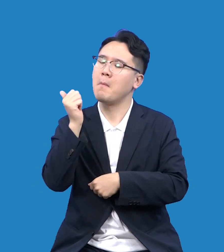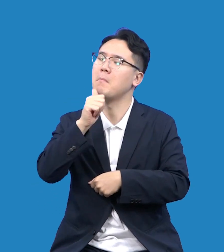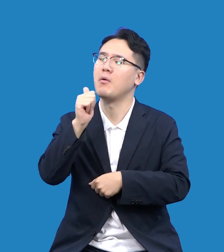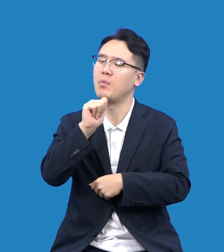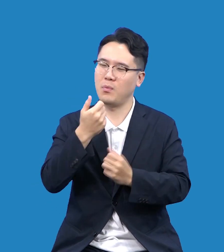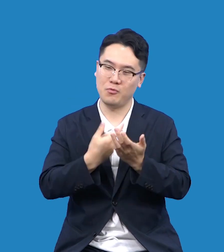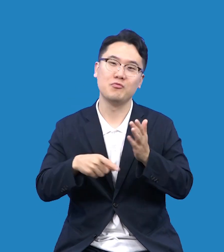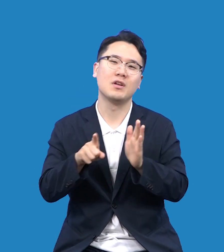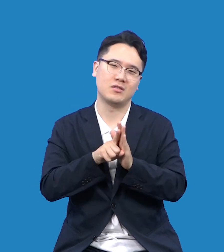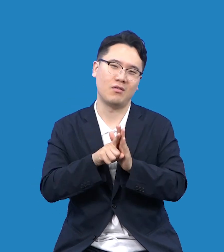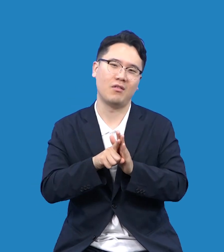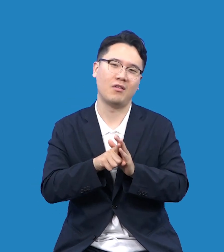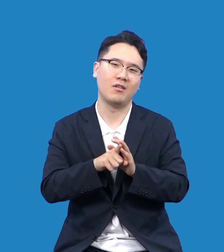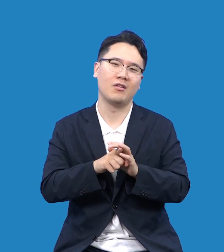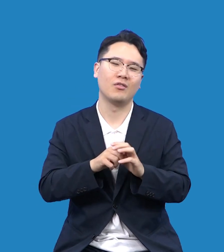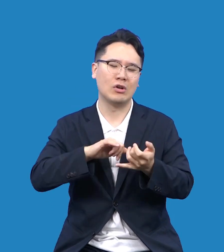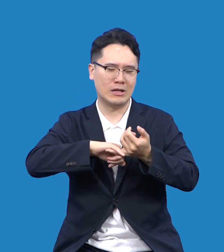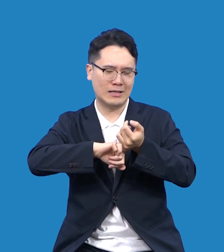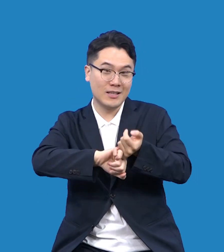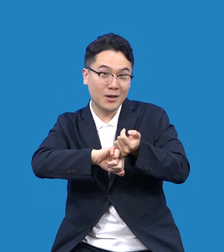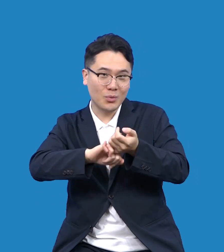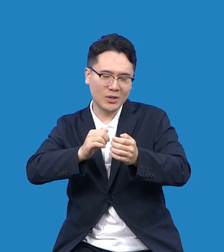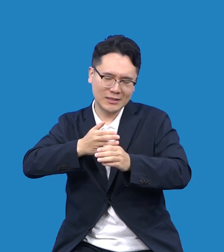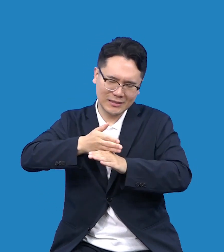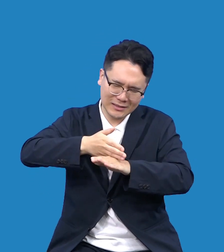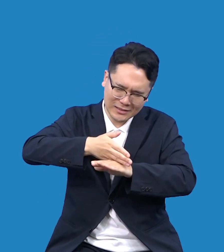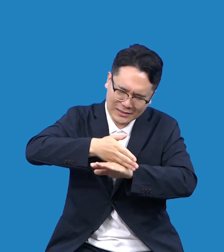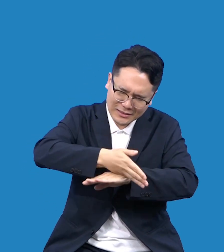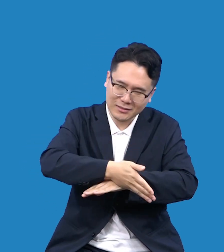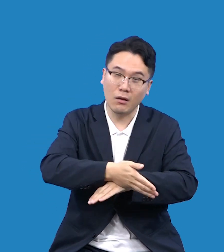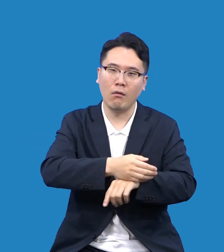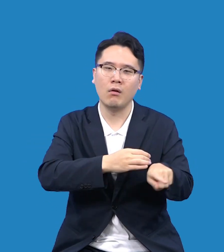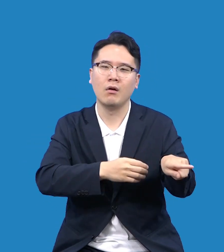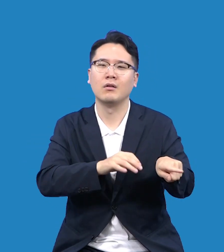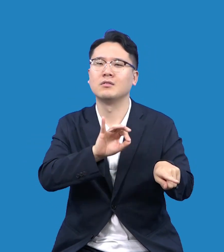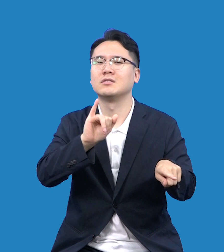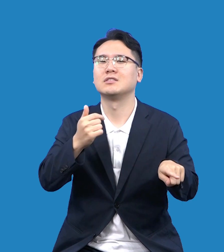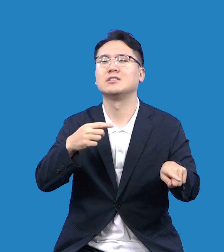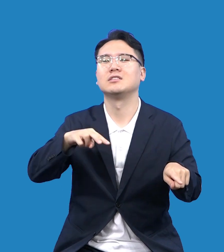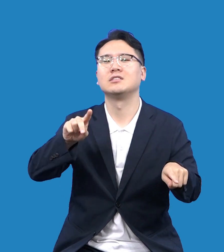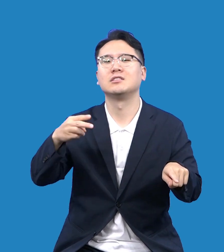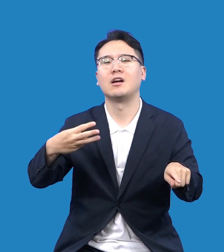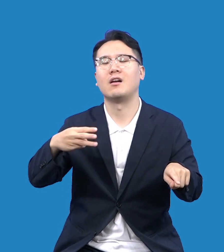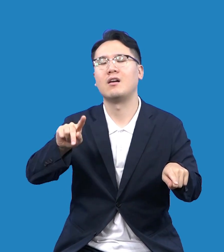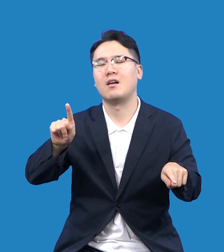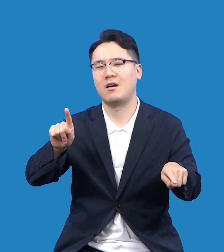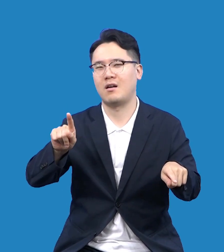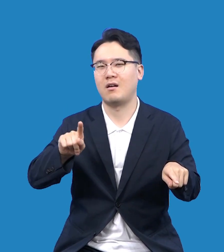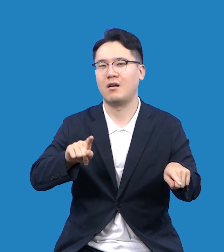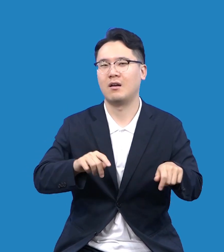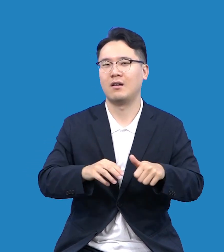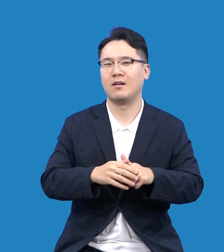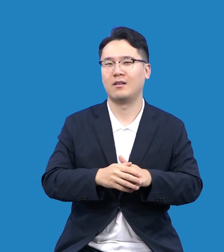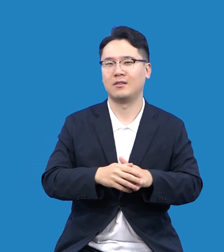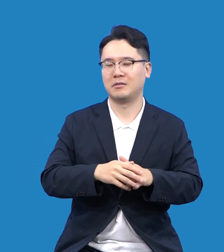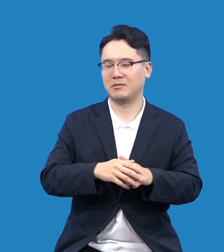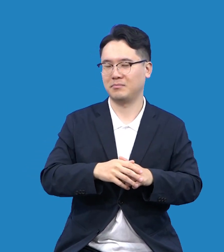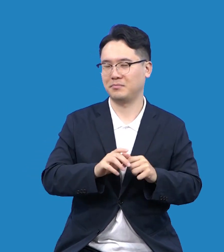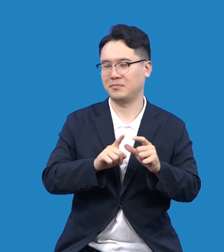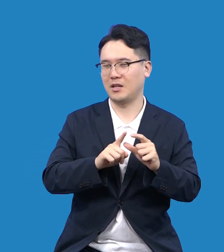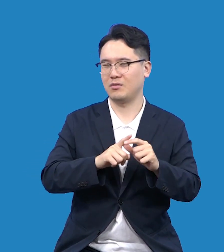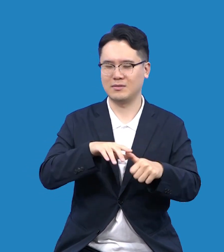변명하기 위해서 약속 늦어놓고 인샬라 그렇게 쓴다는 거예요. 제가